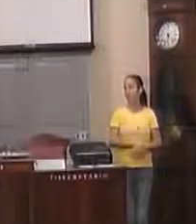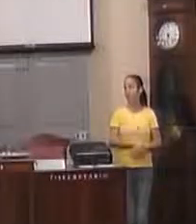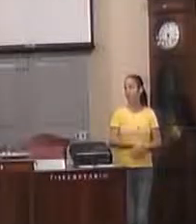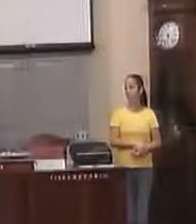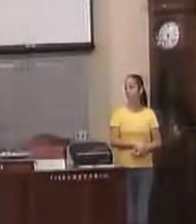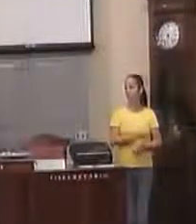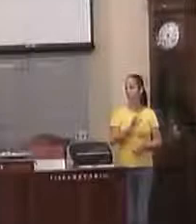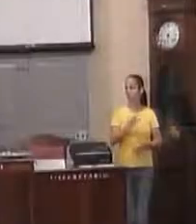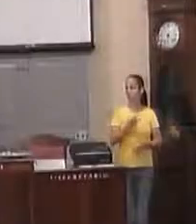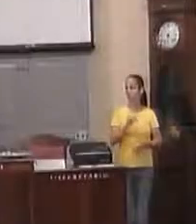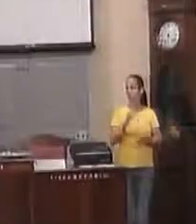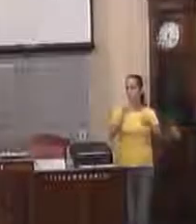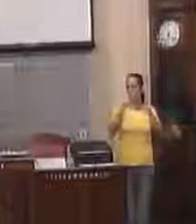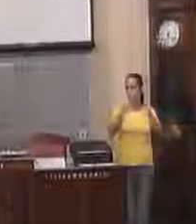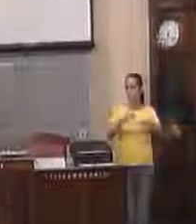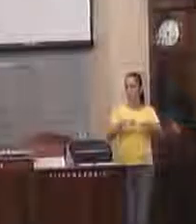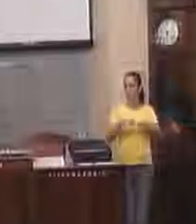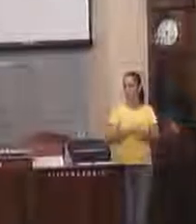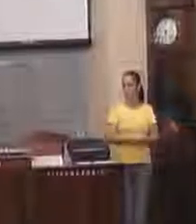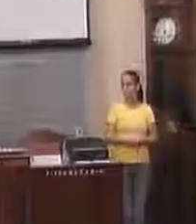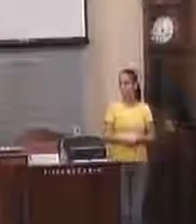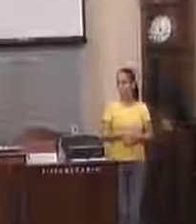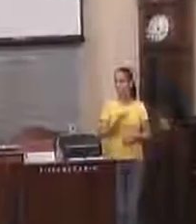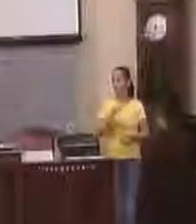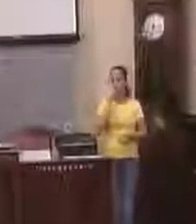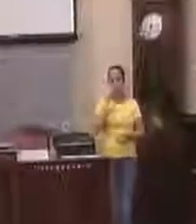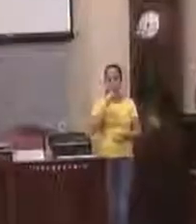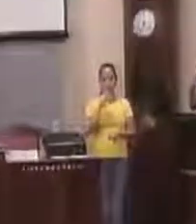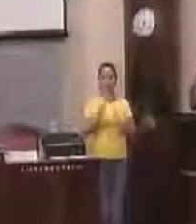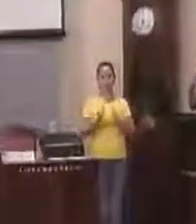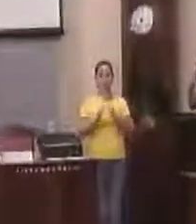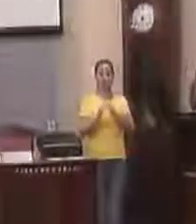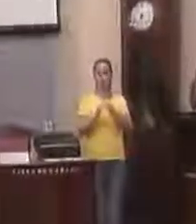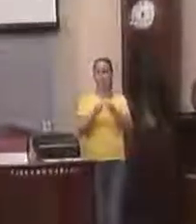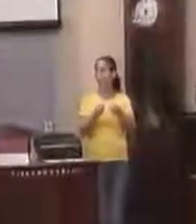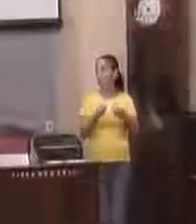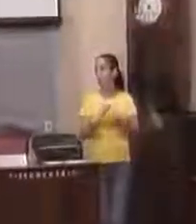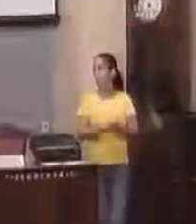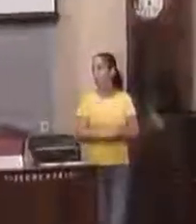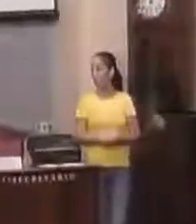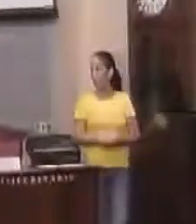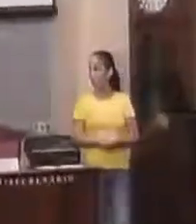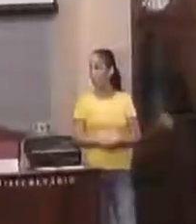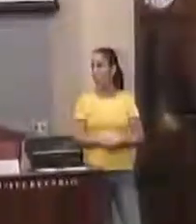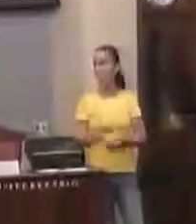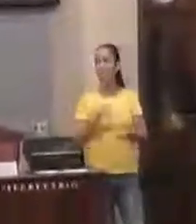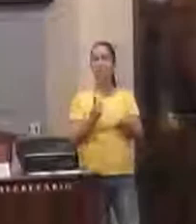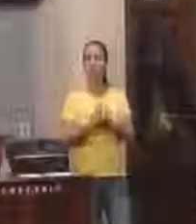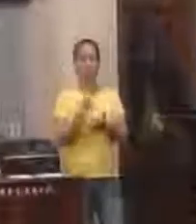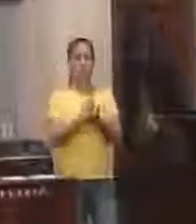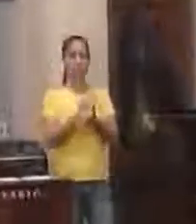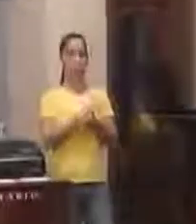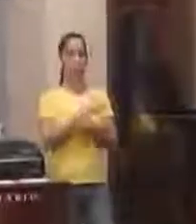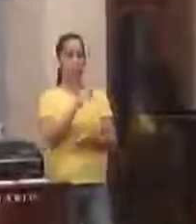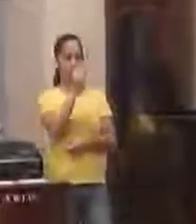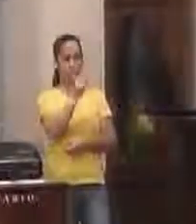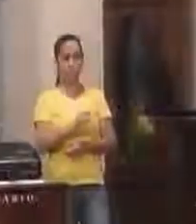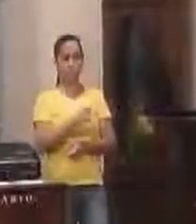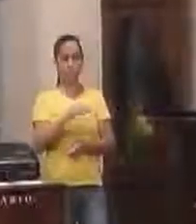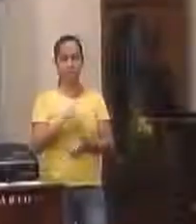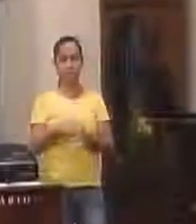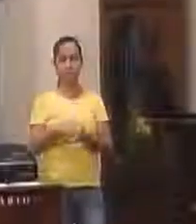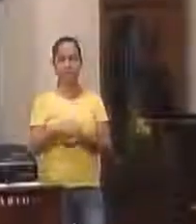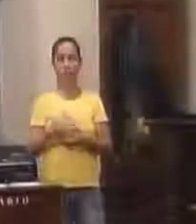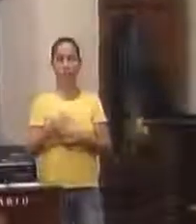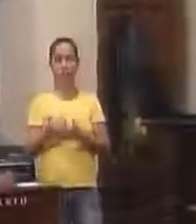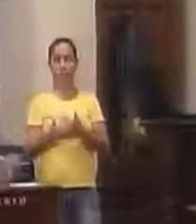eu quero só fazer uma explanação, porque a gente tem acompanhado de perto os acontecimentos. Você vem do controle